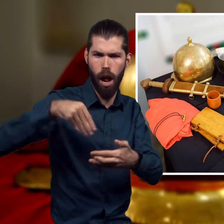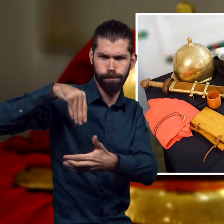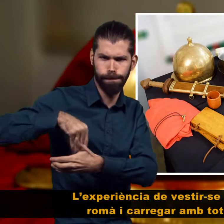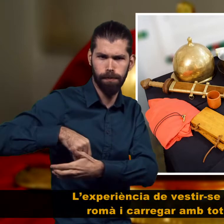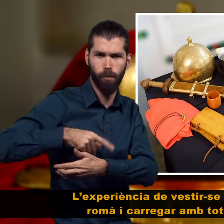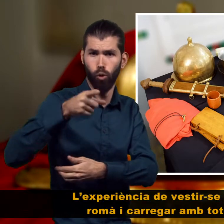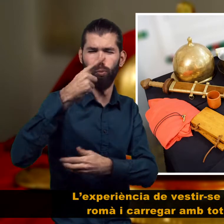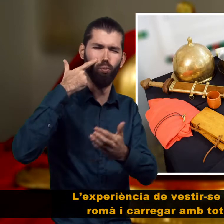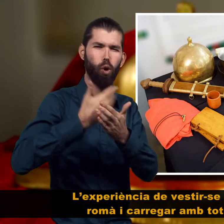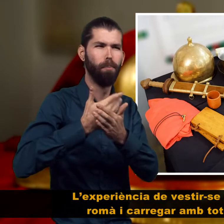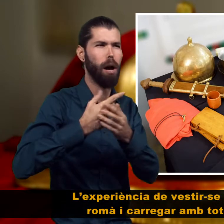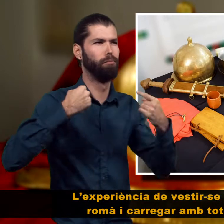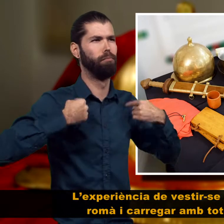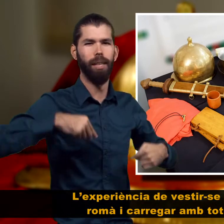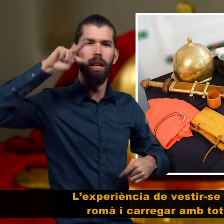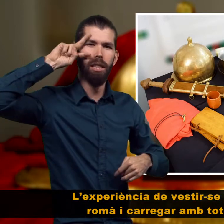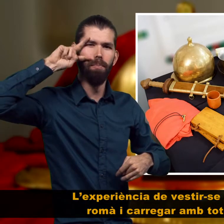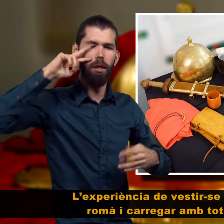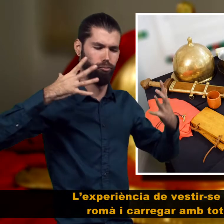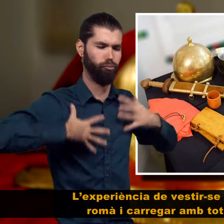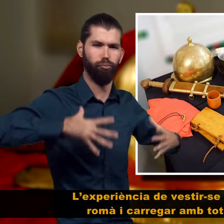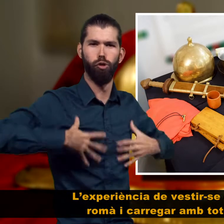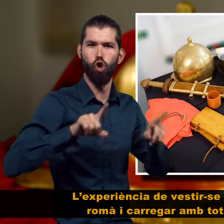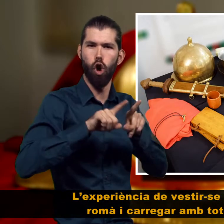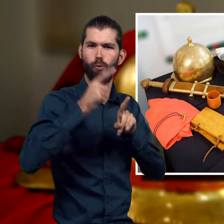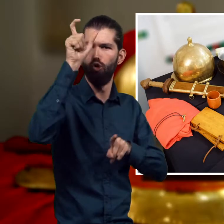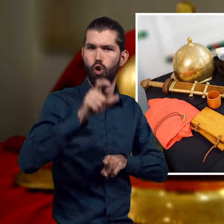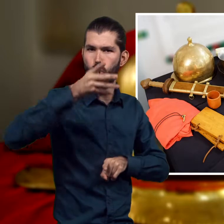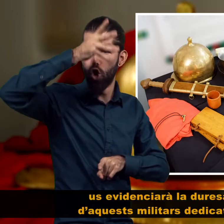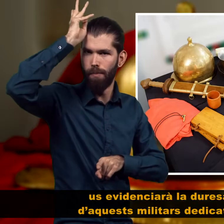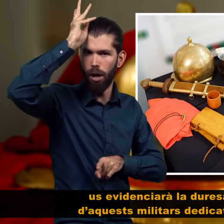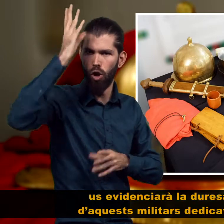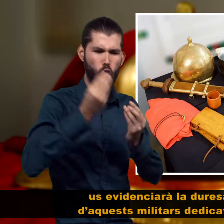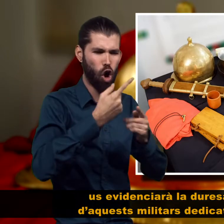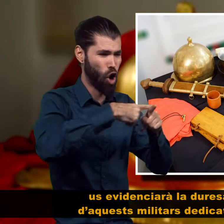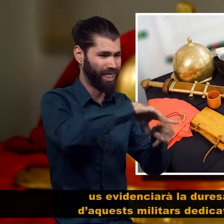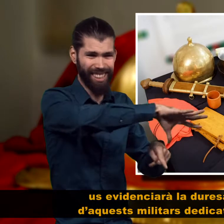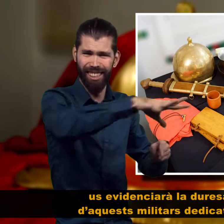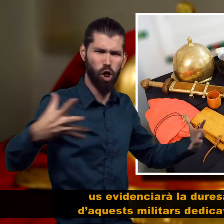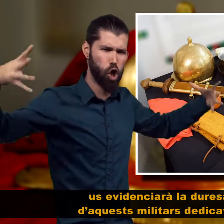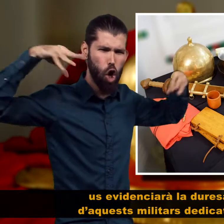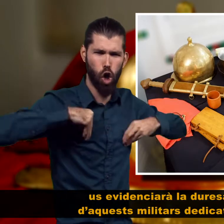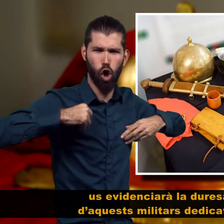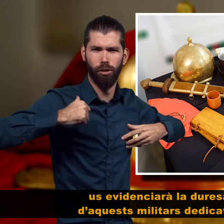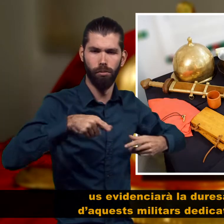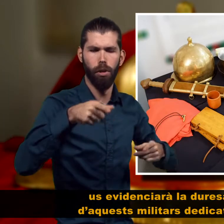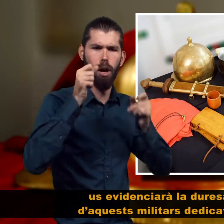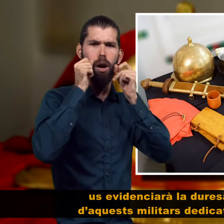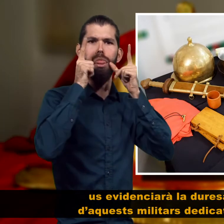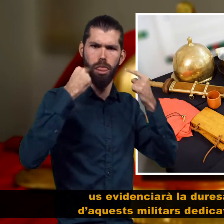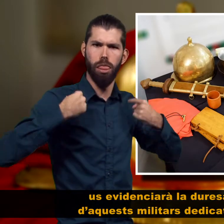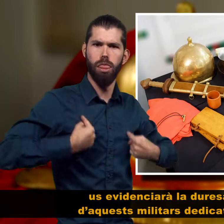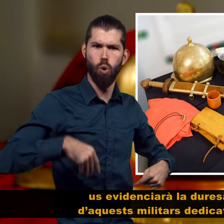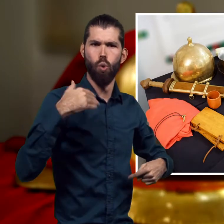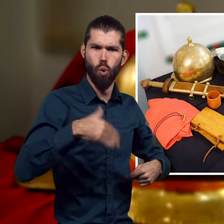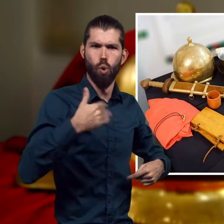L'experiència de vestir-se com un soldat romà i carregar amb tot l'equipatge us evidenciarà la duresa de la vida d'aquests militars dedicats